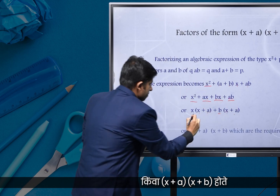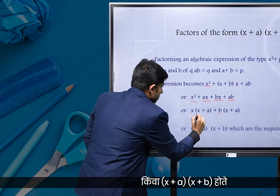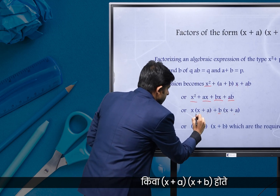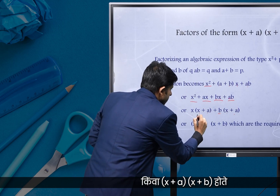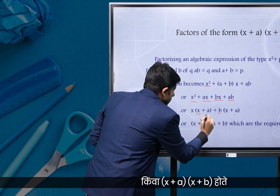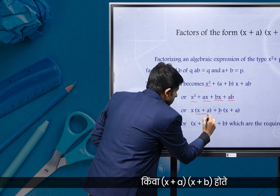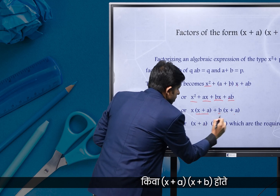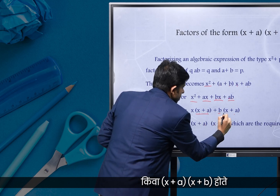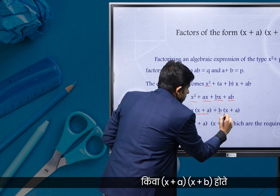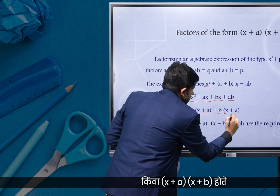होते.